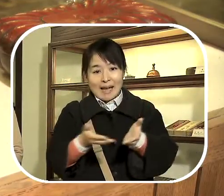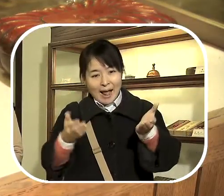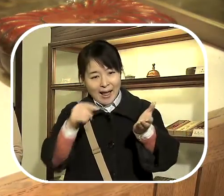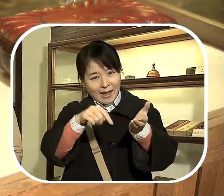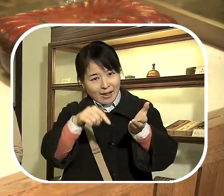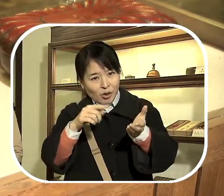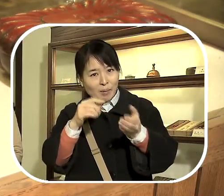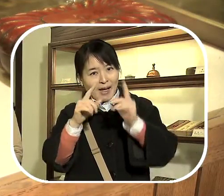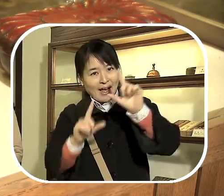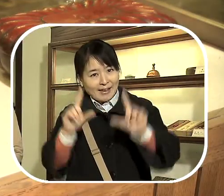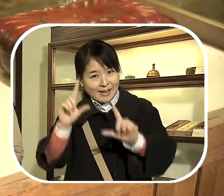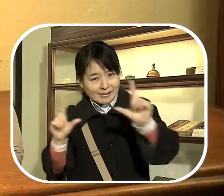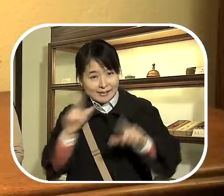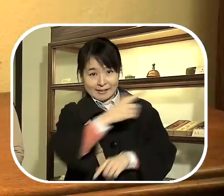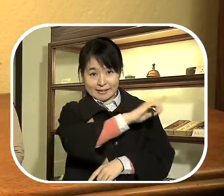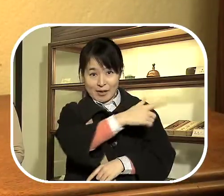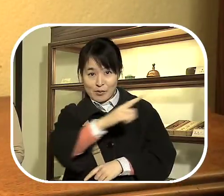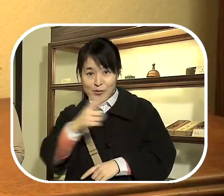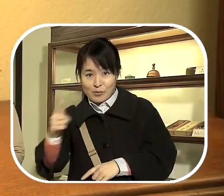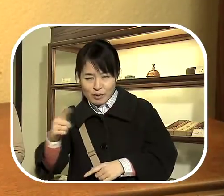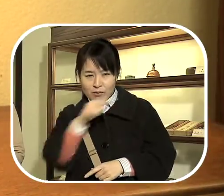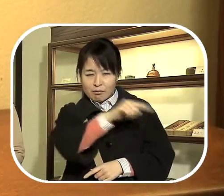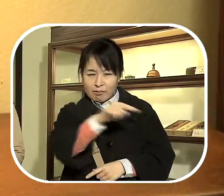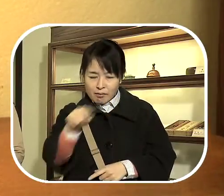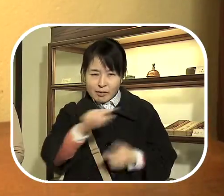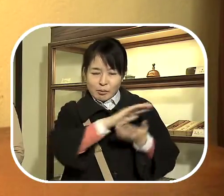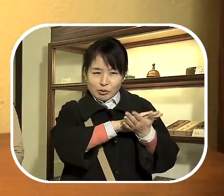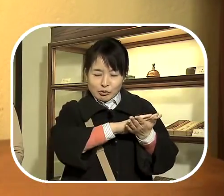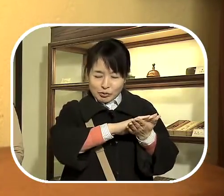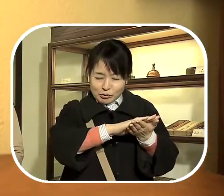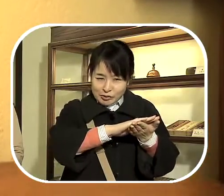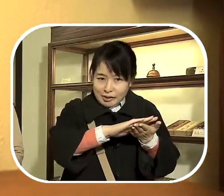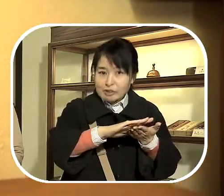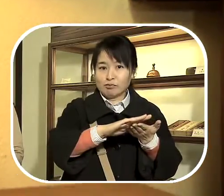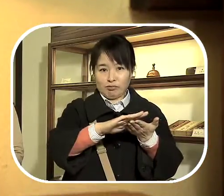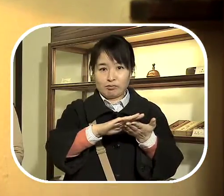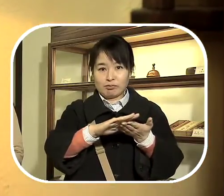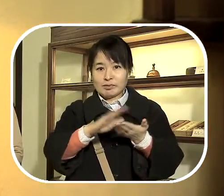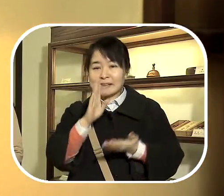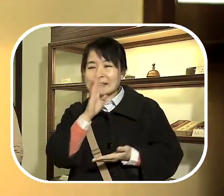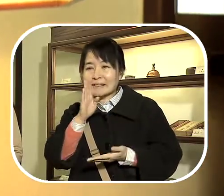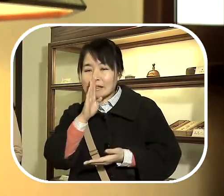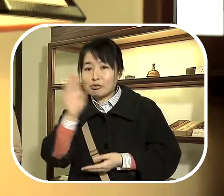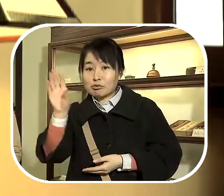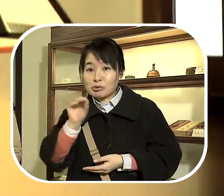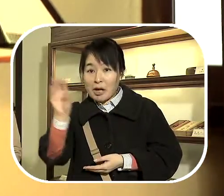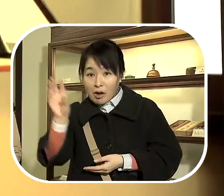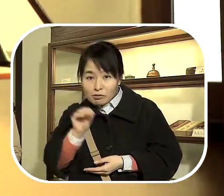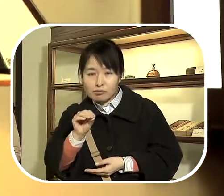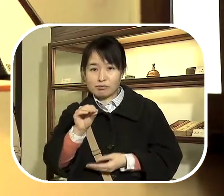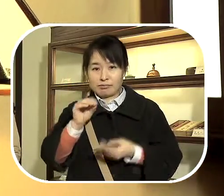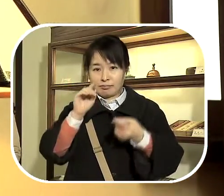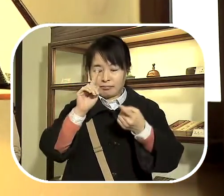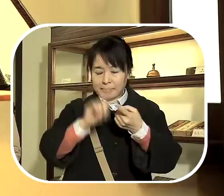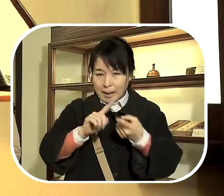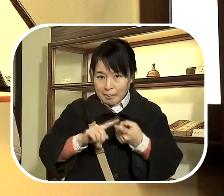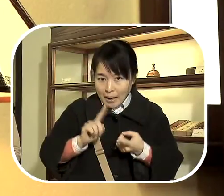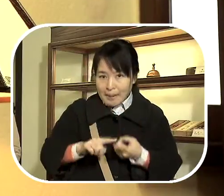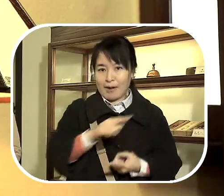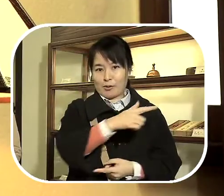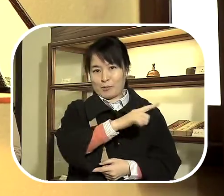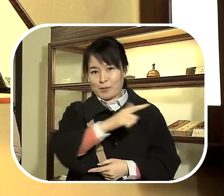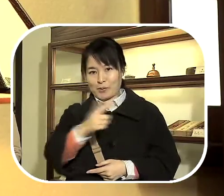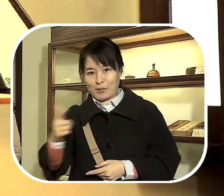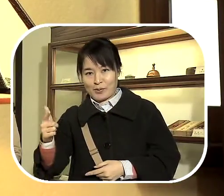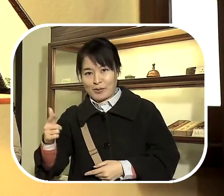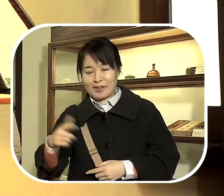織物、ランプ。 色や形が美しく実用的でもあるものです